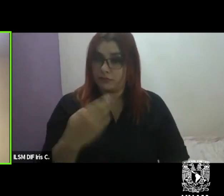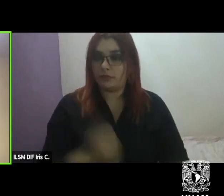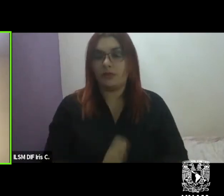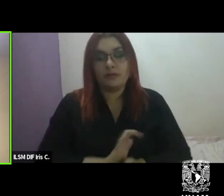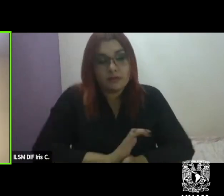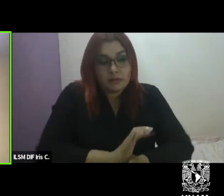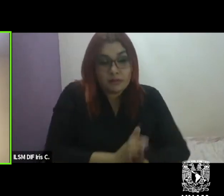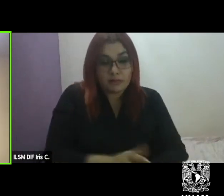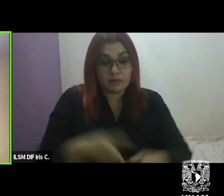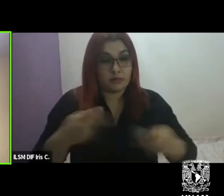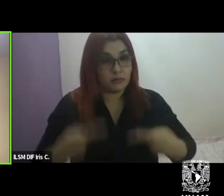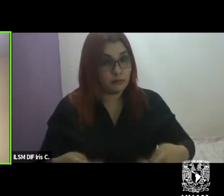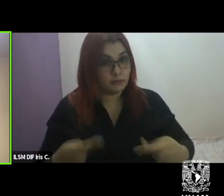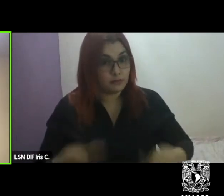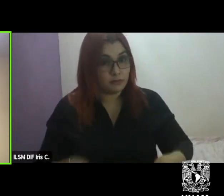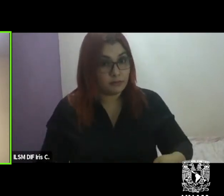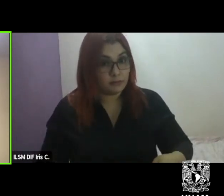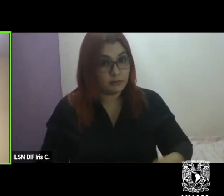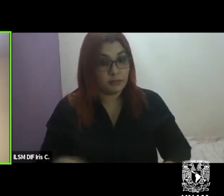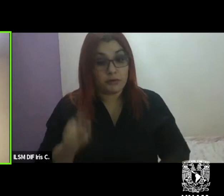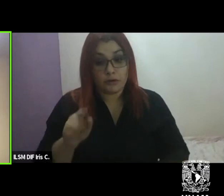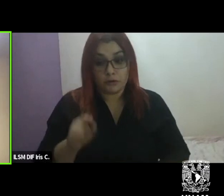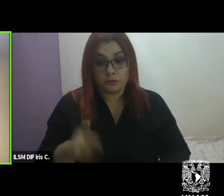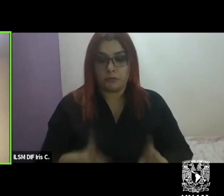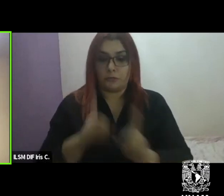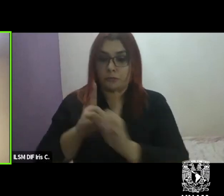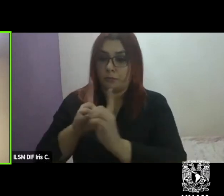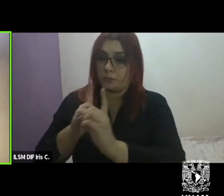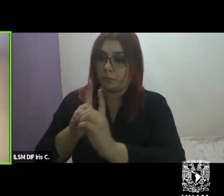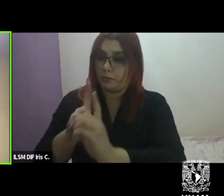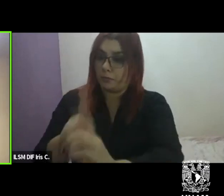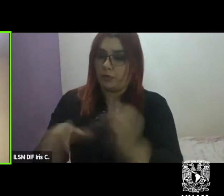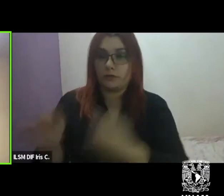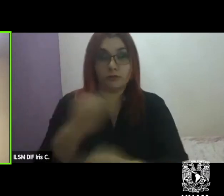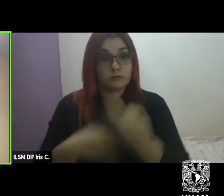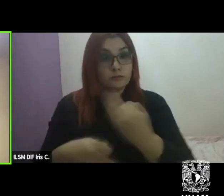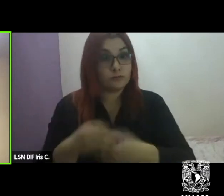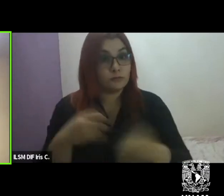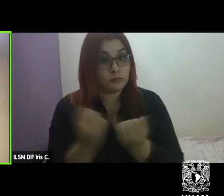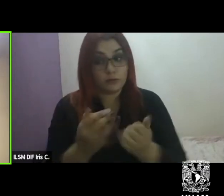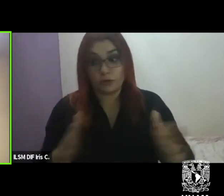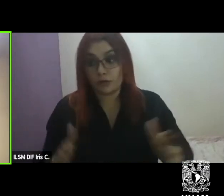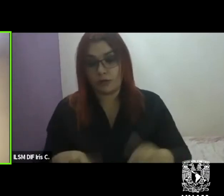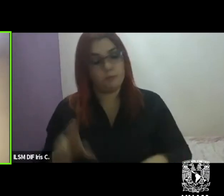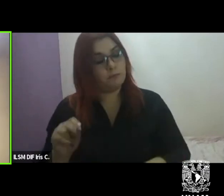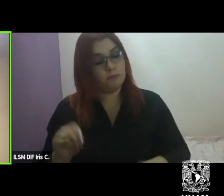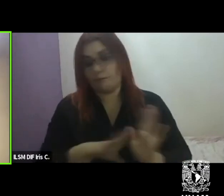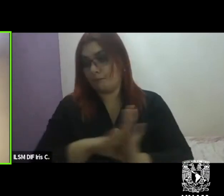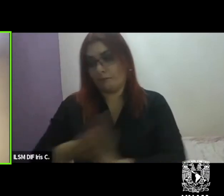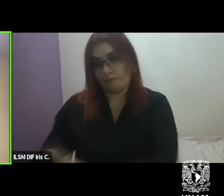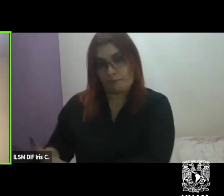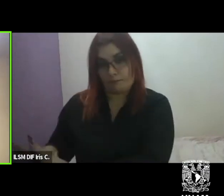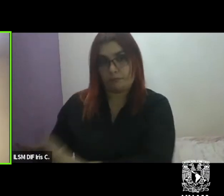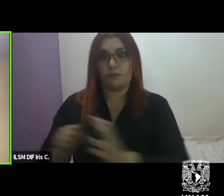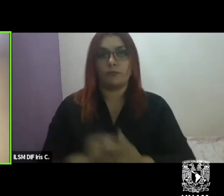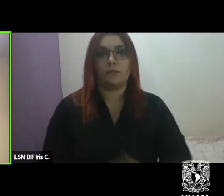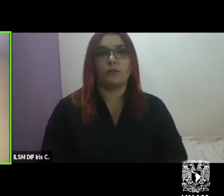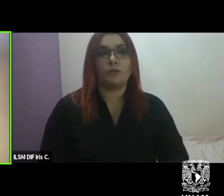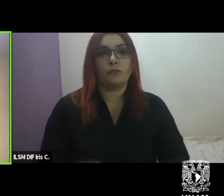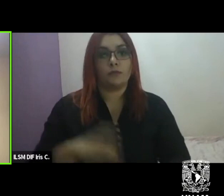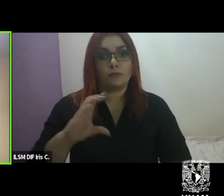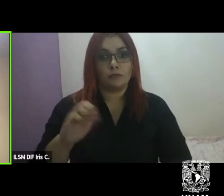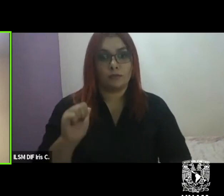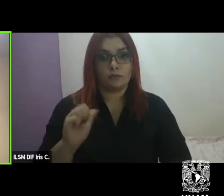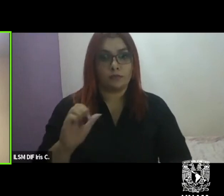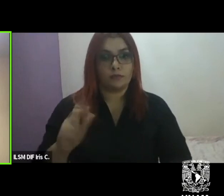discriminatorias para quienes no se apegan a dicho ideal regulatorio que se encuentra asociado con la productividad. El capacitismo tiene una